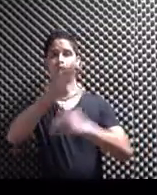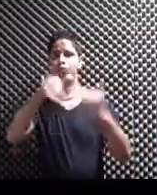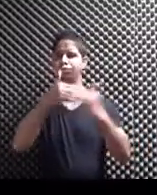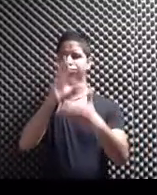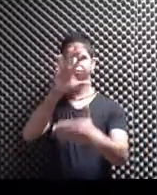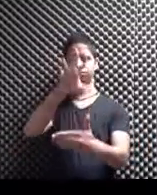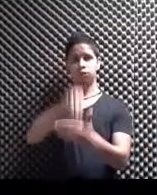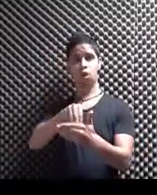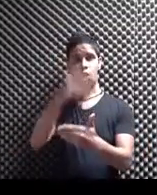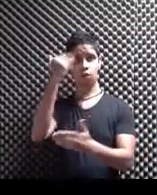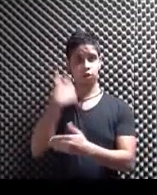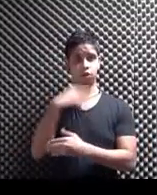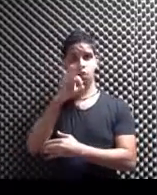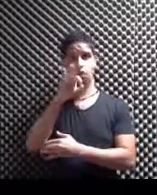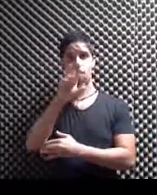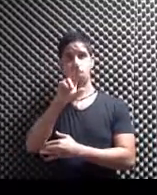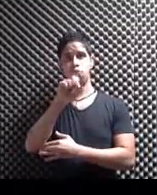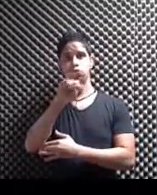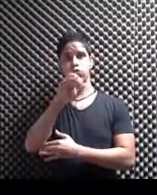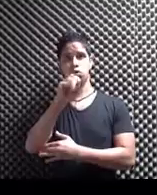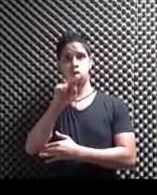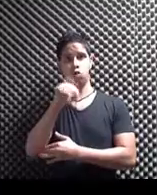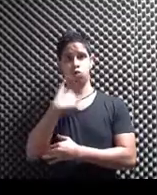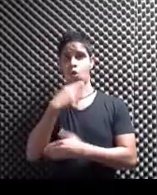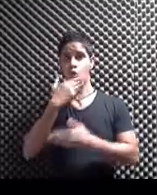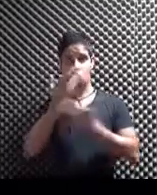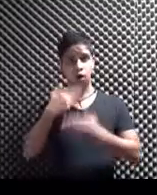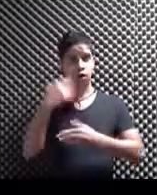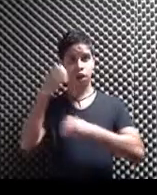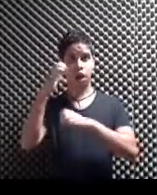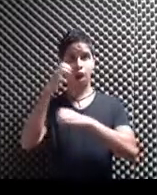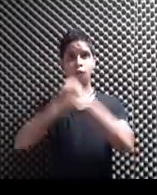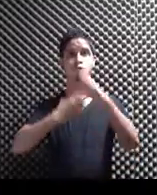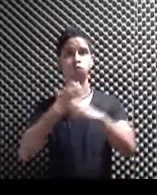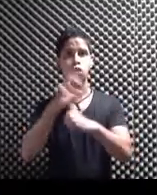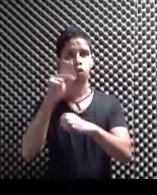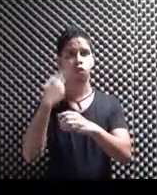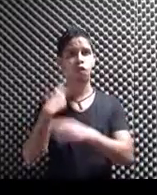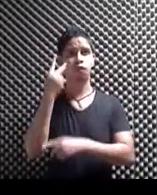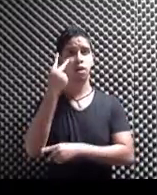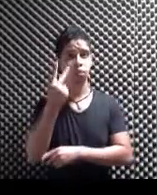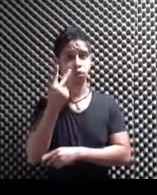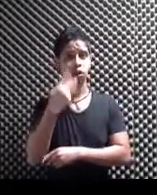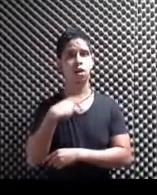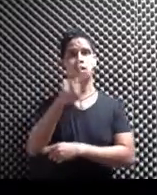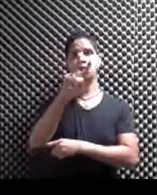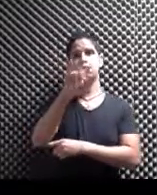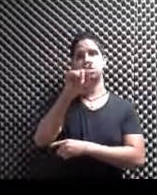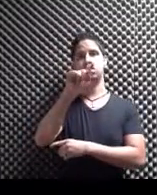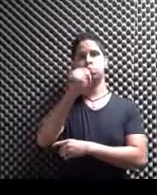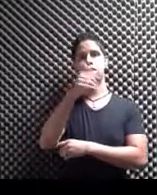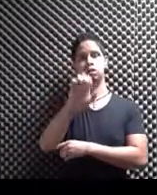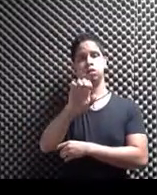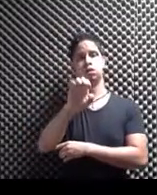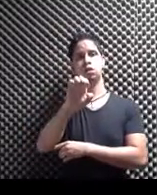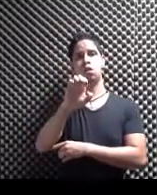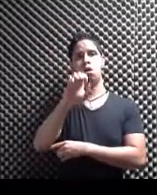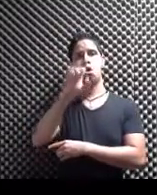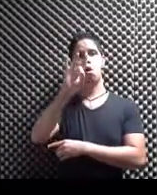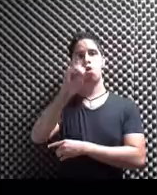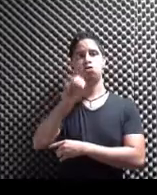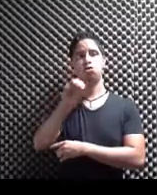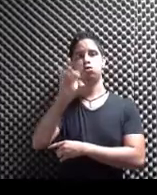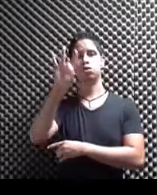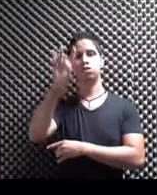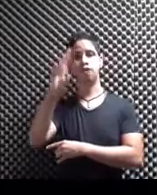Exactamente, porque sin fusión no hay evolución. Por eso Artefusión está para ustedes. ¿Y dónde nos vemos? A través de Vintage 870 AM. No, ahí nos escuchamos.